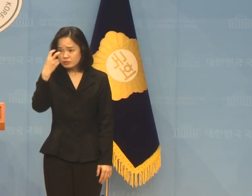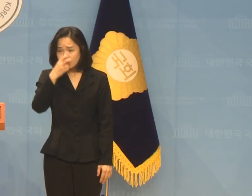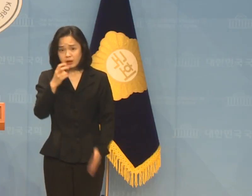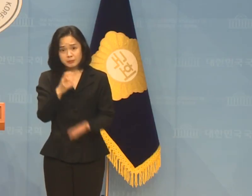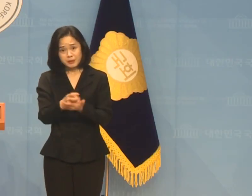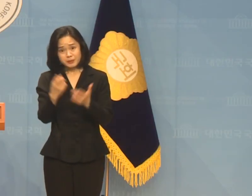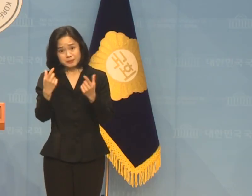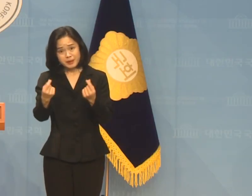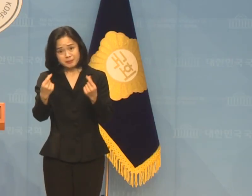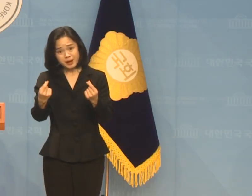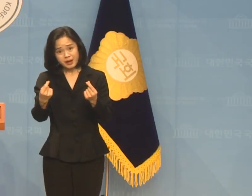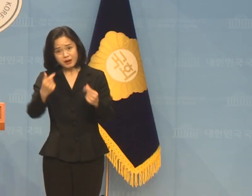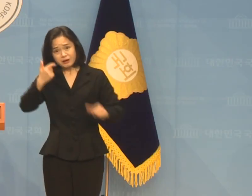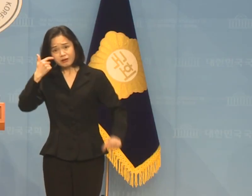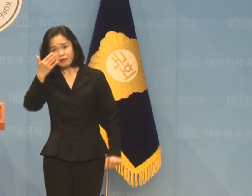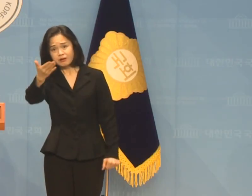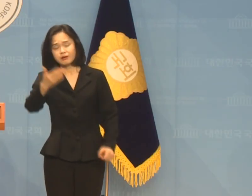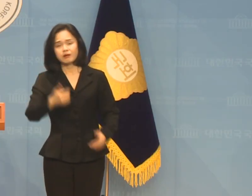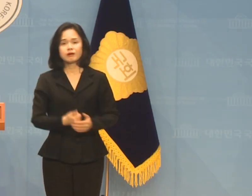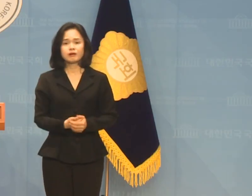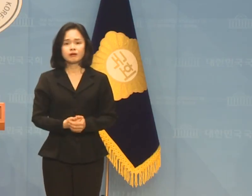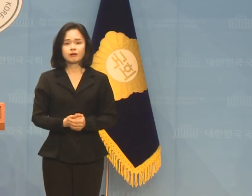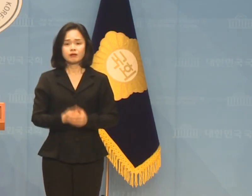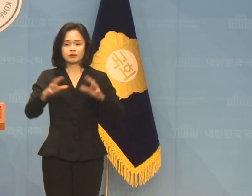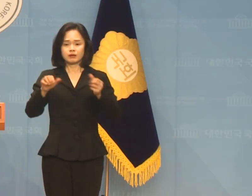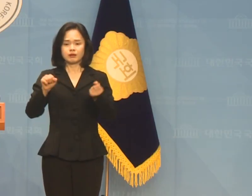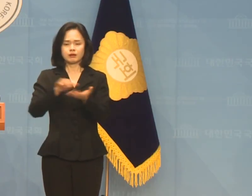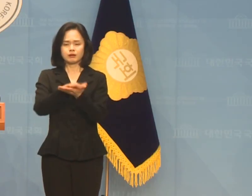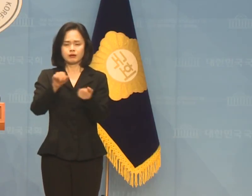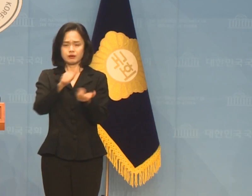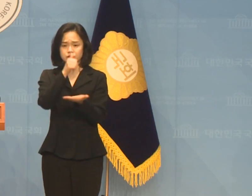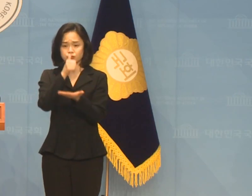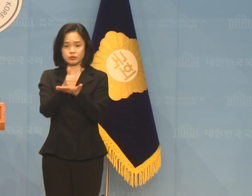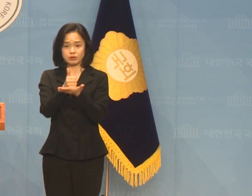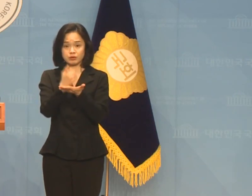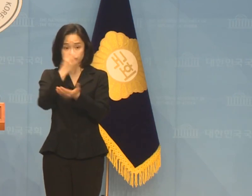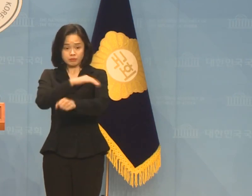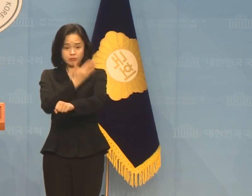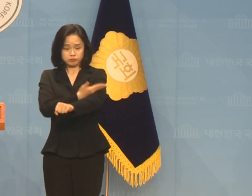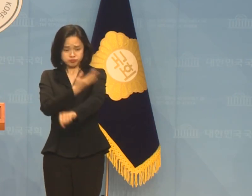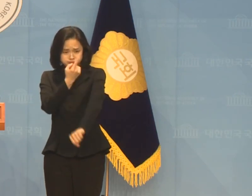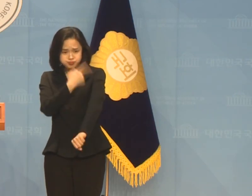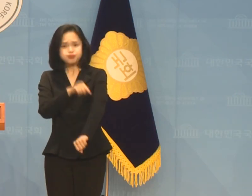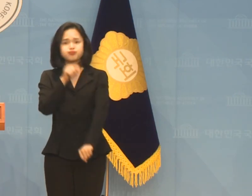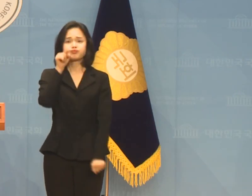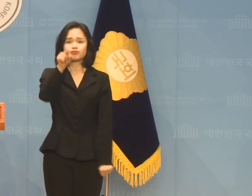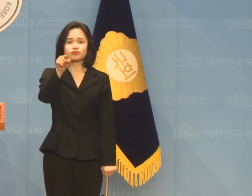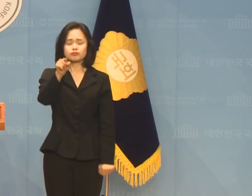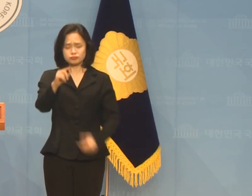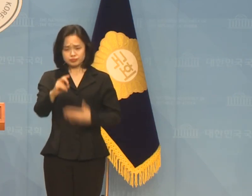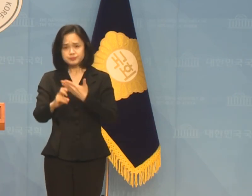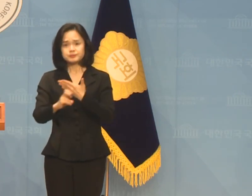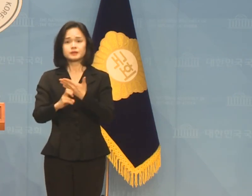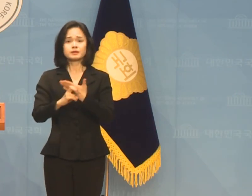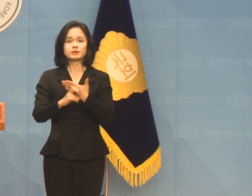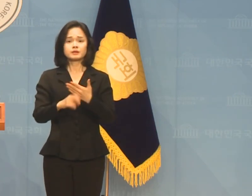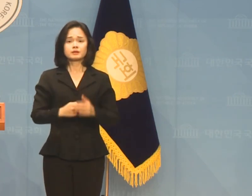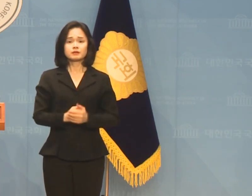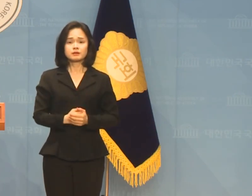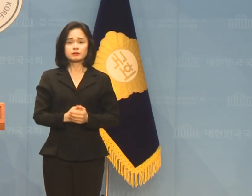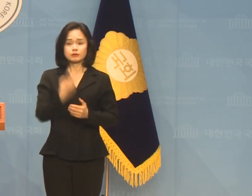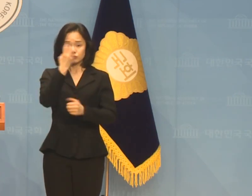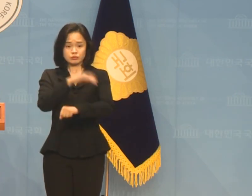내란죄 수사권도 없는 공수처가 내란죄 수사를 한다? 불법 아닙니까? 수사권도